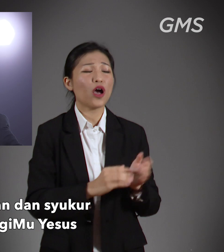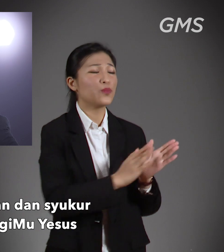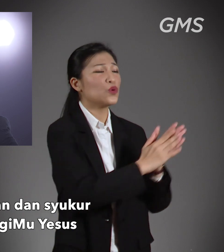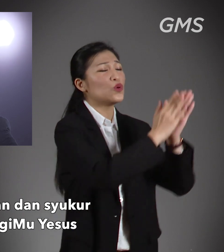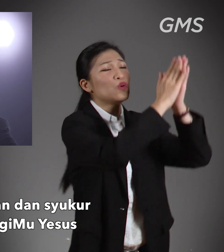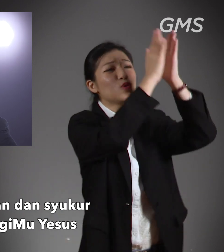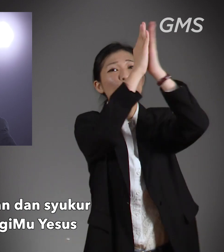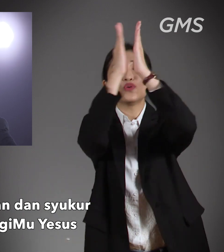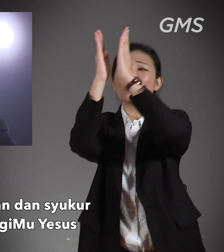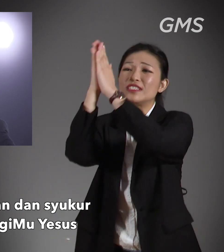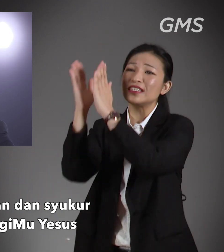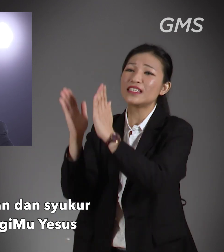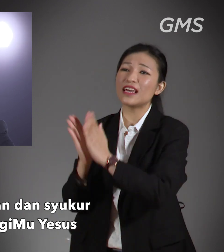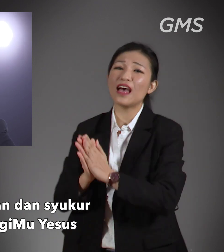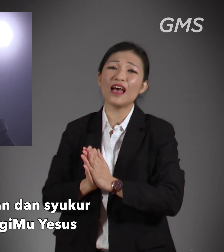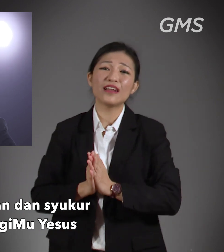Segala